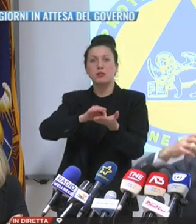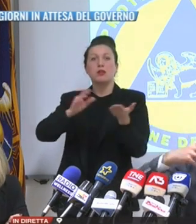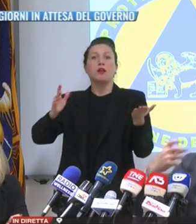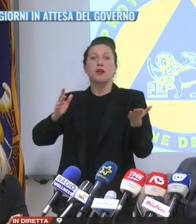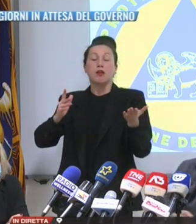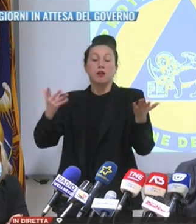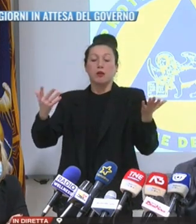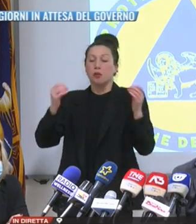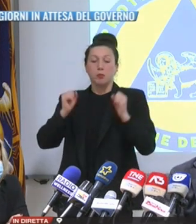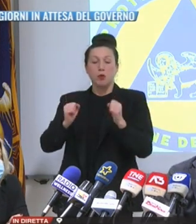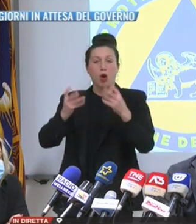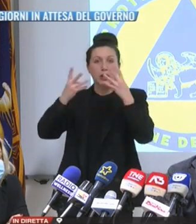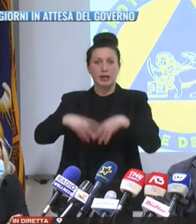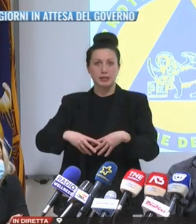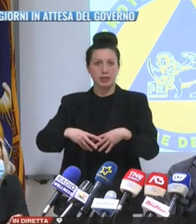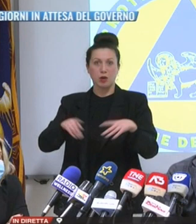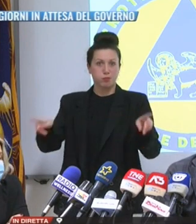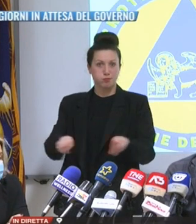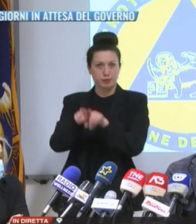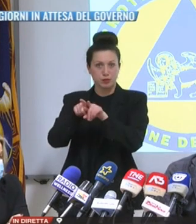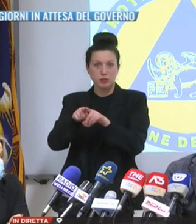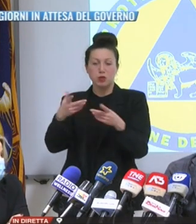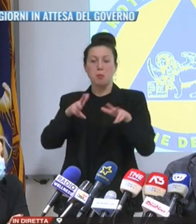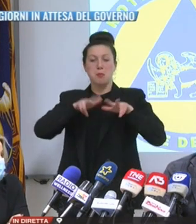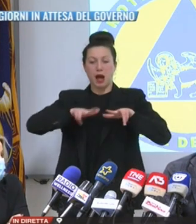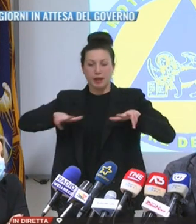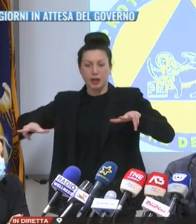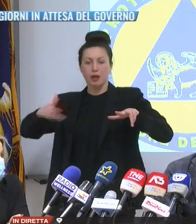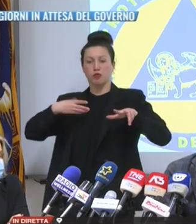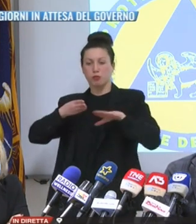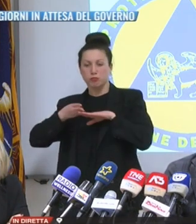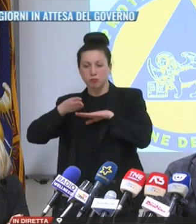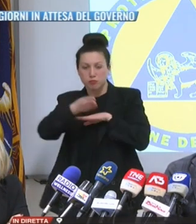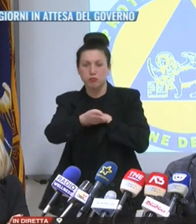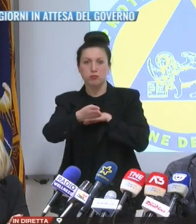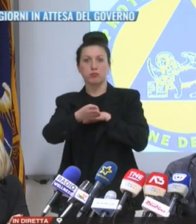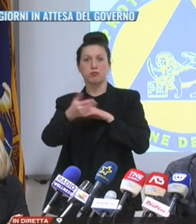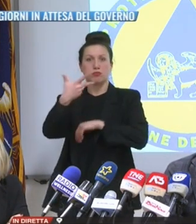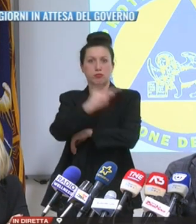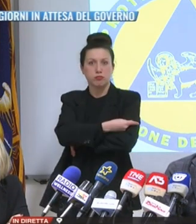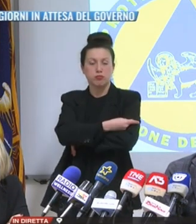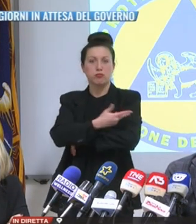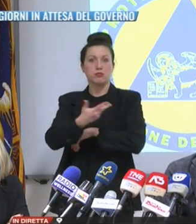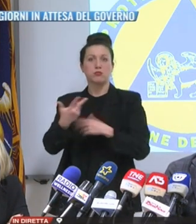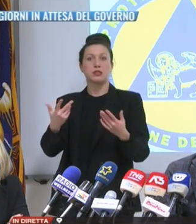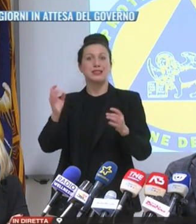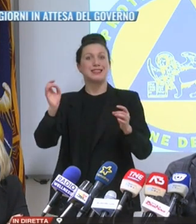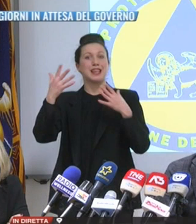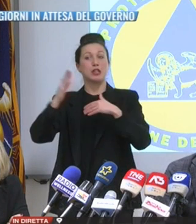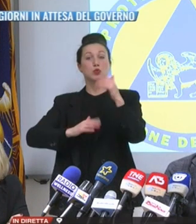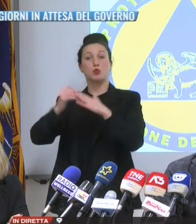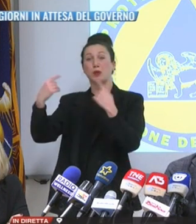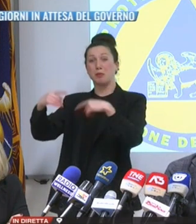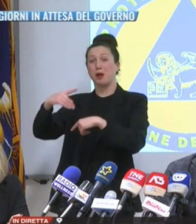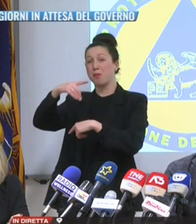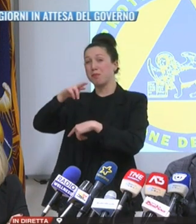di organizzazione industriale. Magari ci sarà qualcuno che ha più esigenza e necessità di questa struttura delle primule, immagino che anche